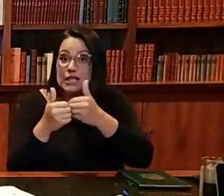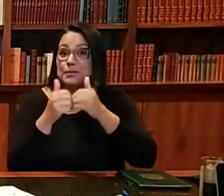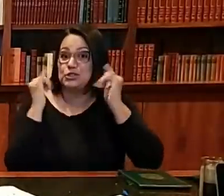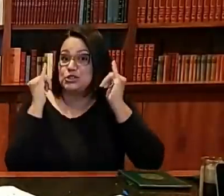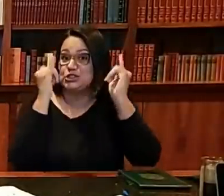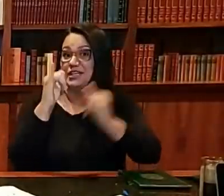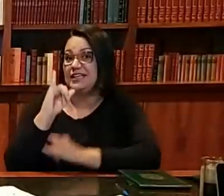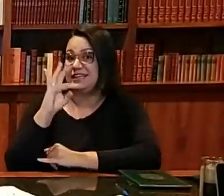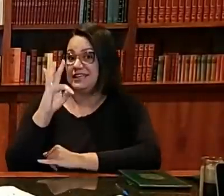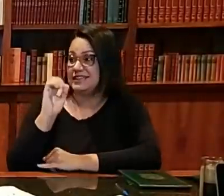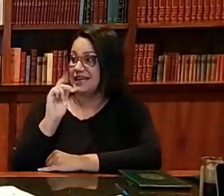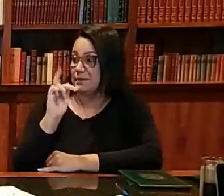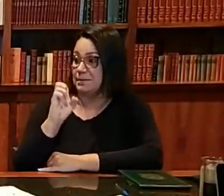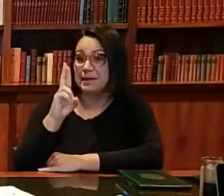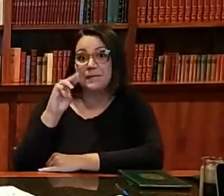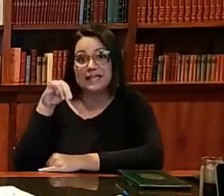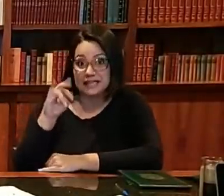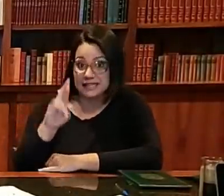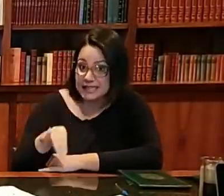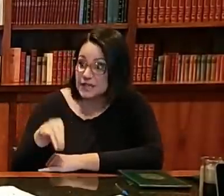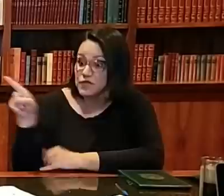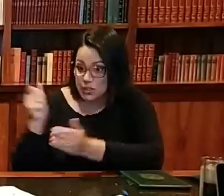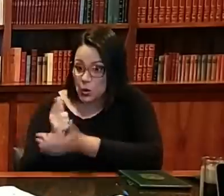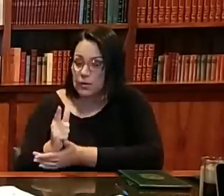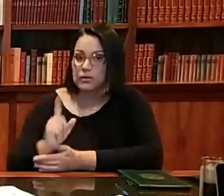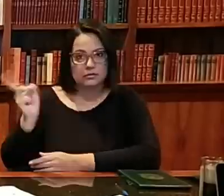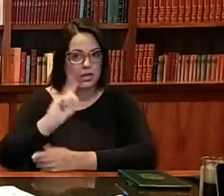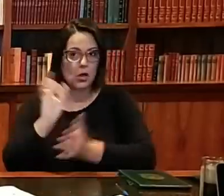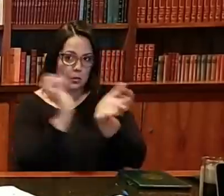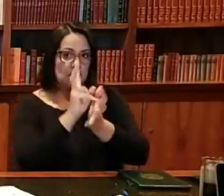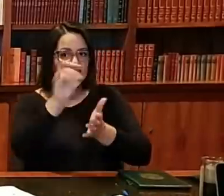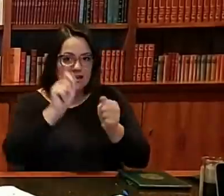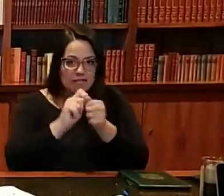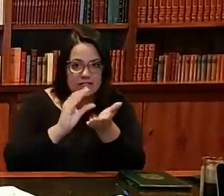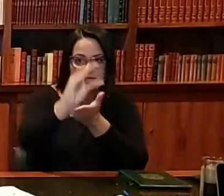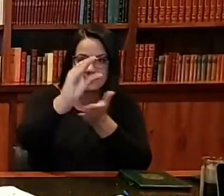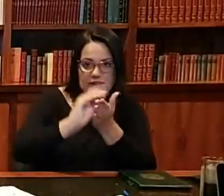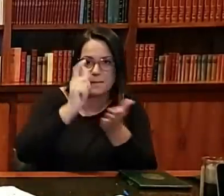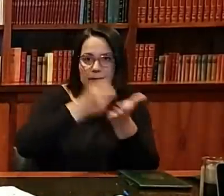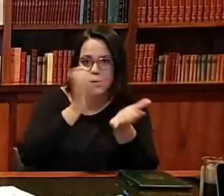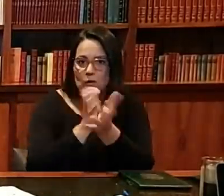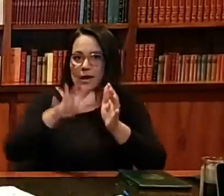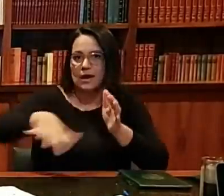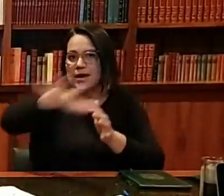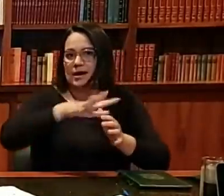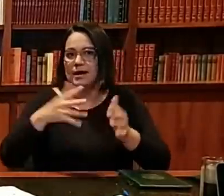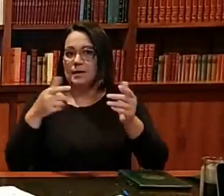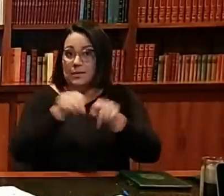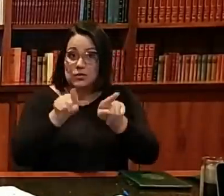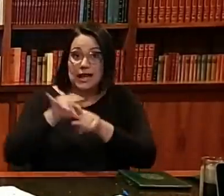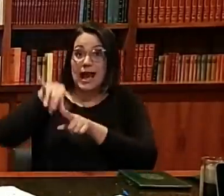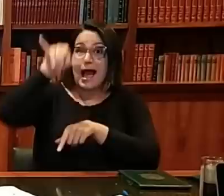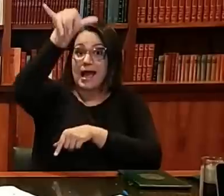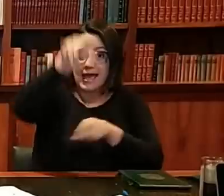seguinte, a Itapemirim estava conosco lá, mostrando os investimentos que vai fazer no transporte rodoviário de passageiros e no transporte